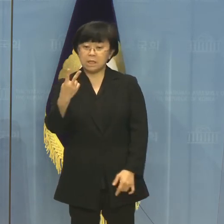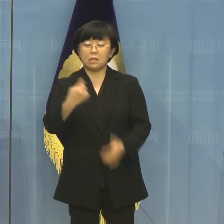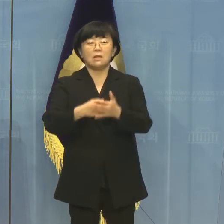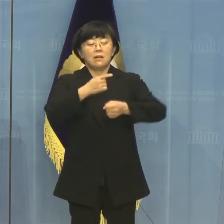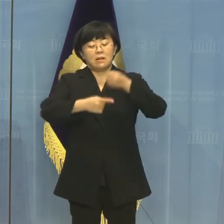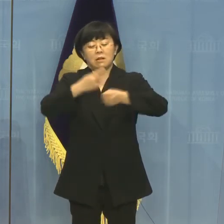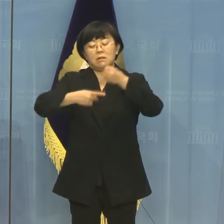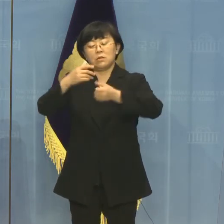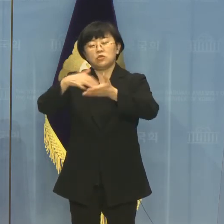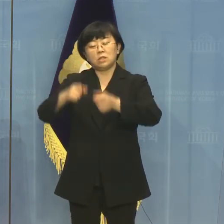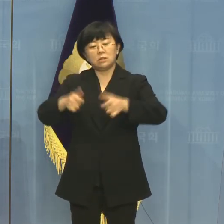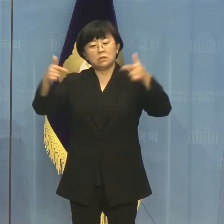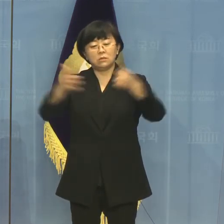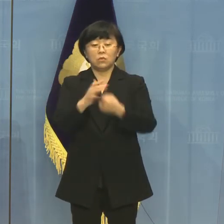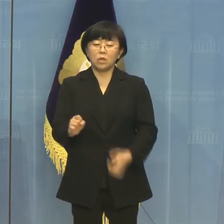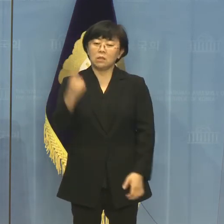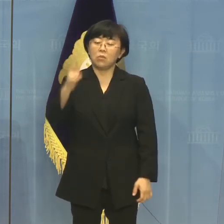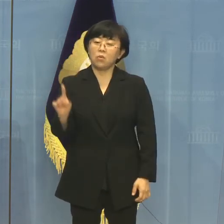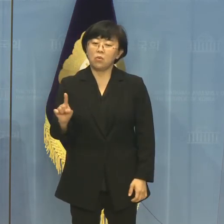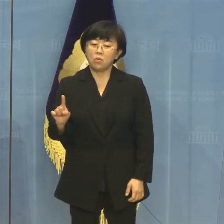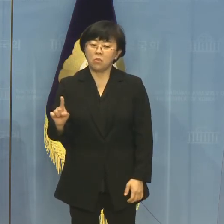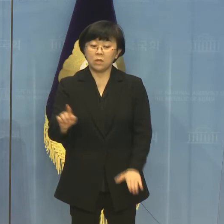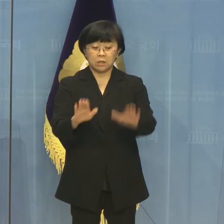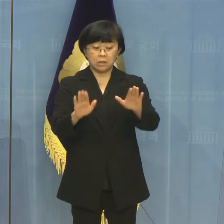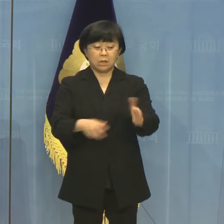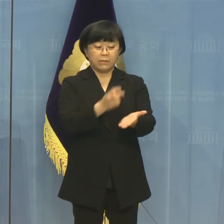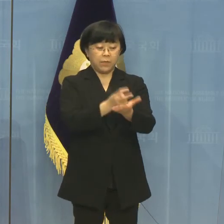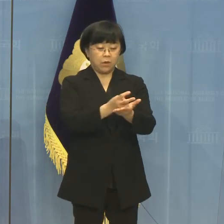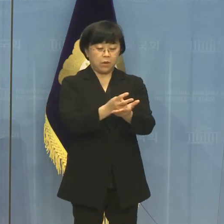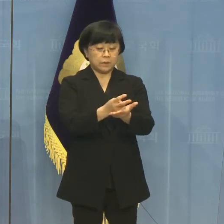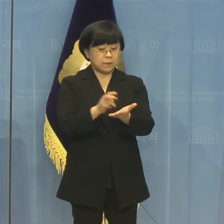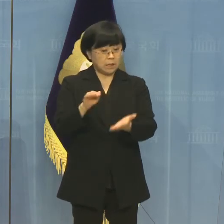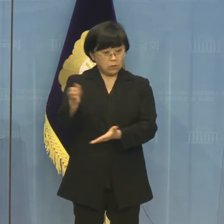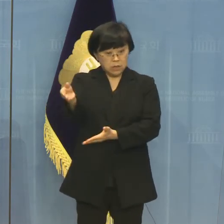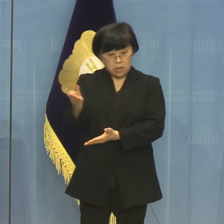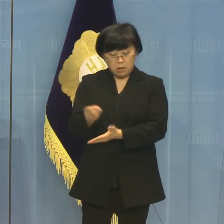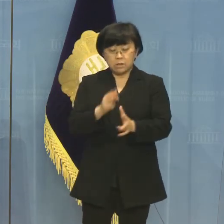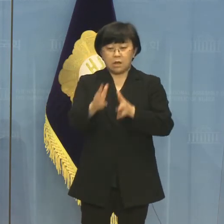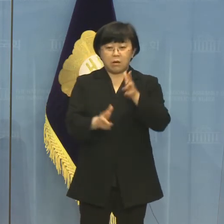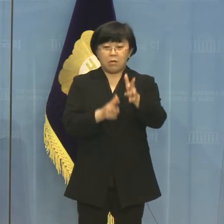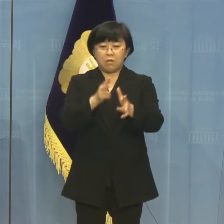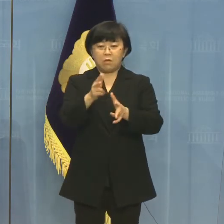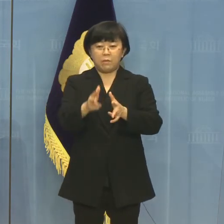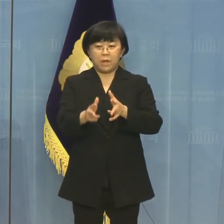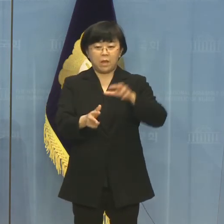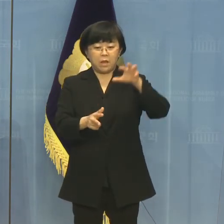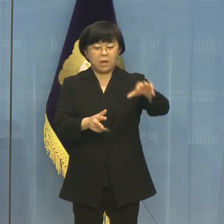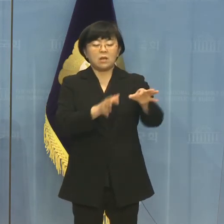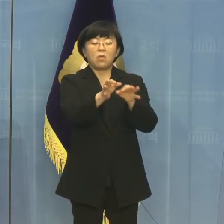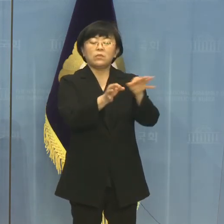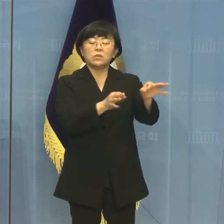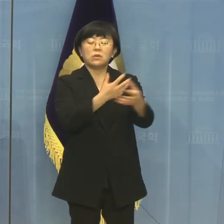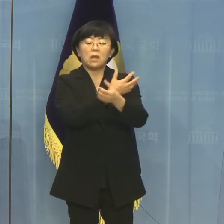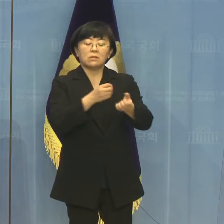매년 증가하고 있습니다. 그 원인 중 하나로 현행법상 자동차 대여사업의 주 사무소, 영업소,